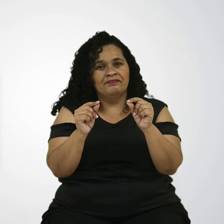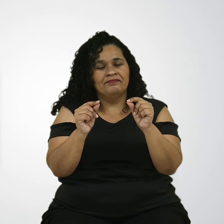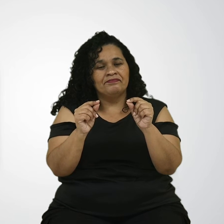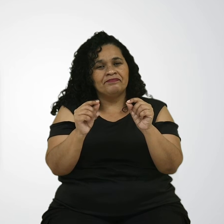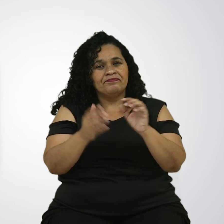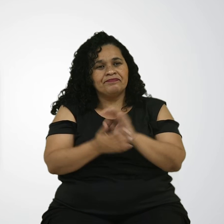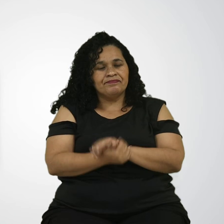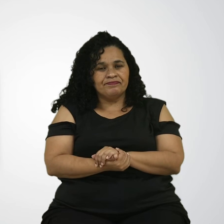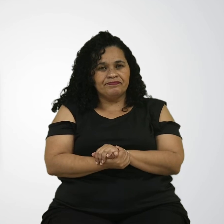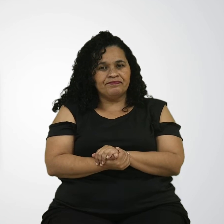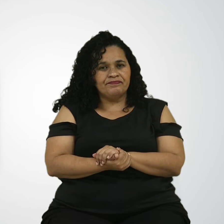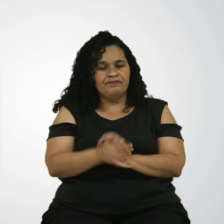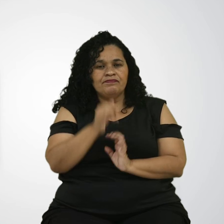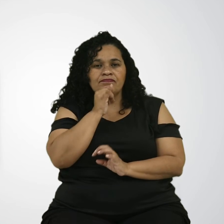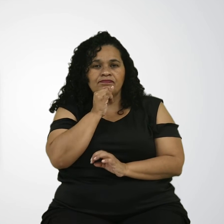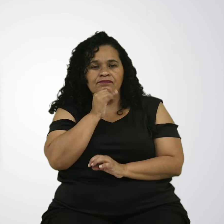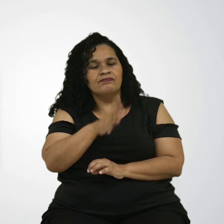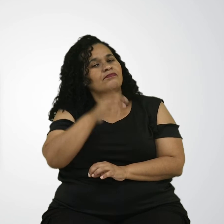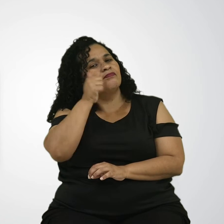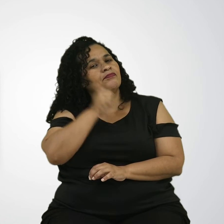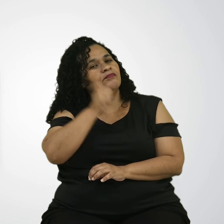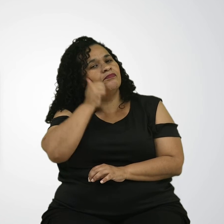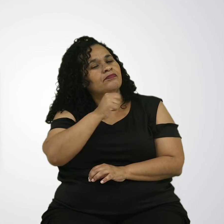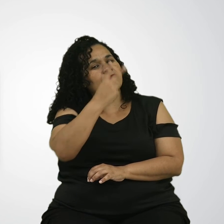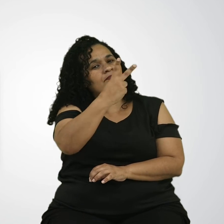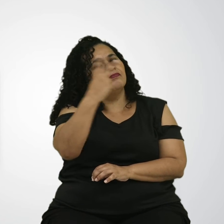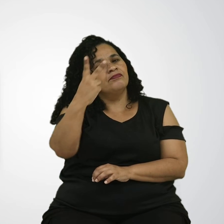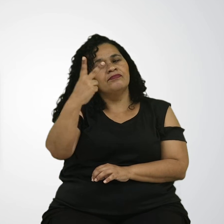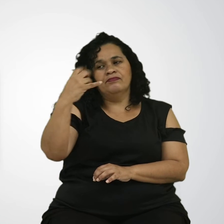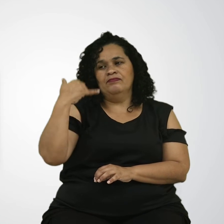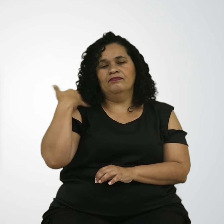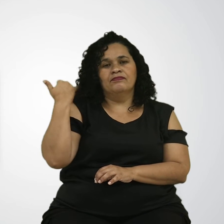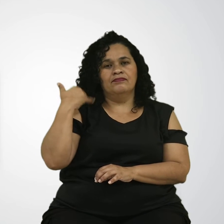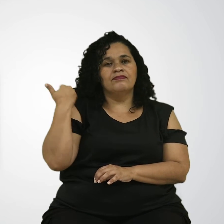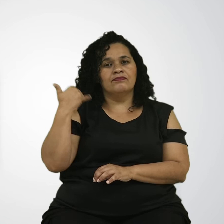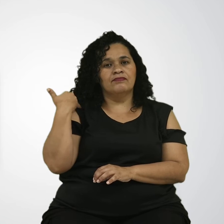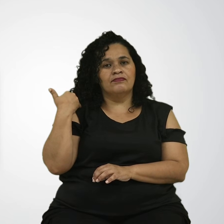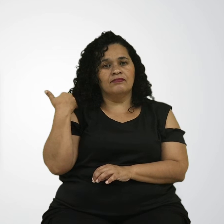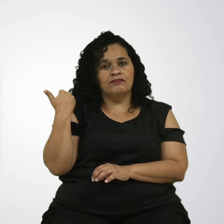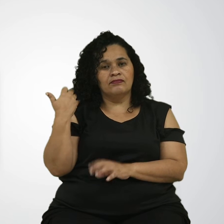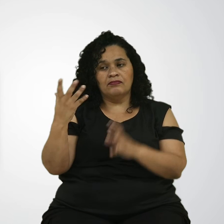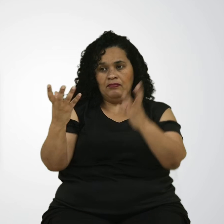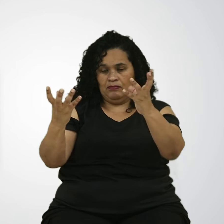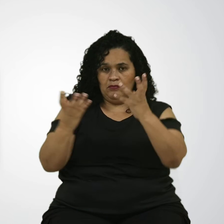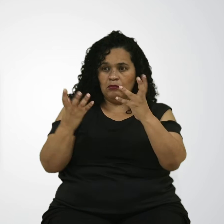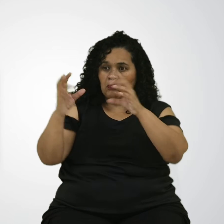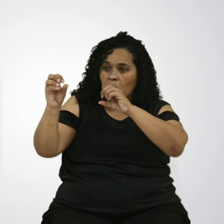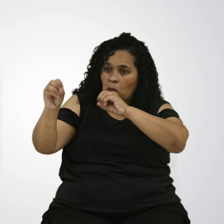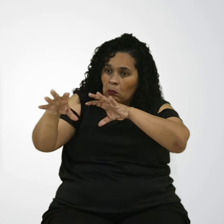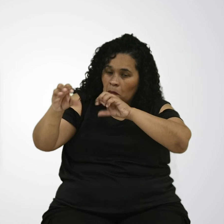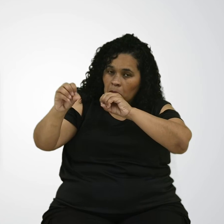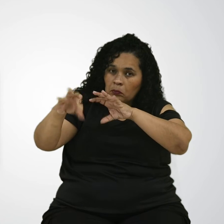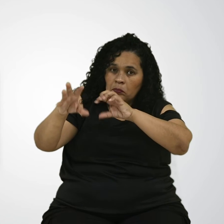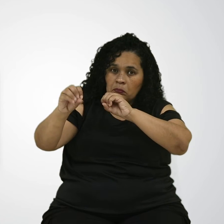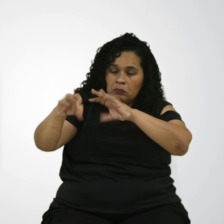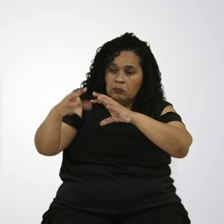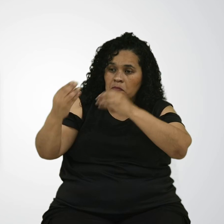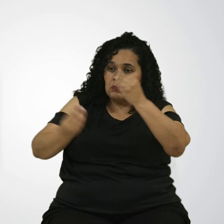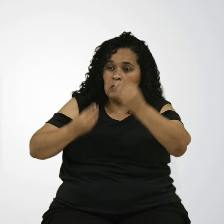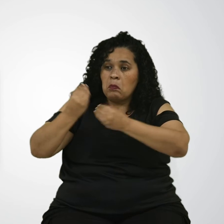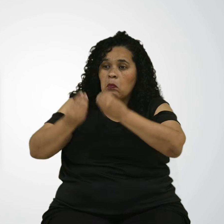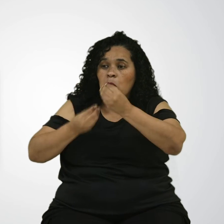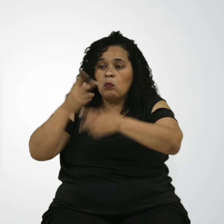A menina tem 20 anos, 22 anos, mas ela quer dar aula sobre criação de filhos. Não, porque eu fiz uma